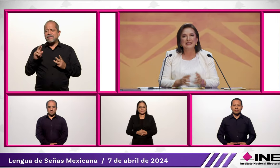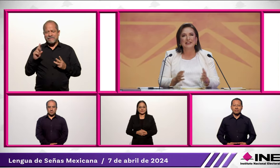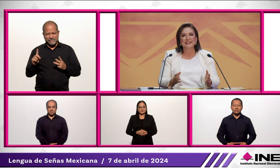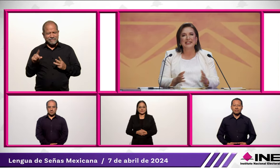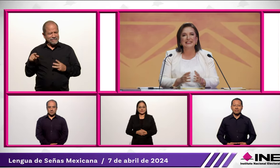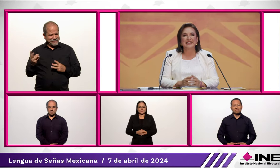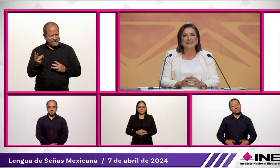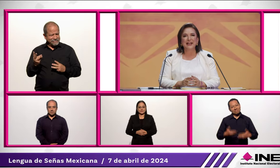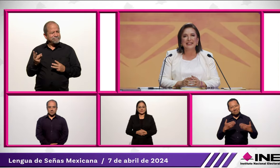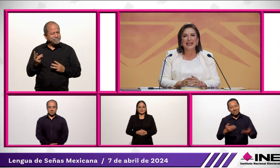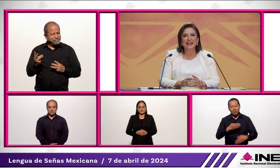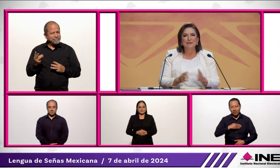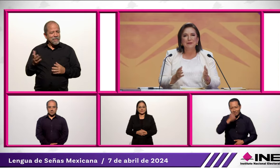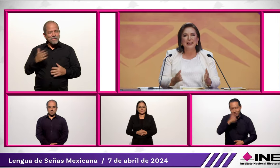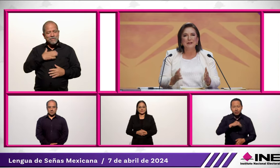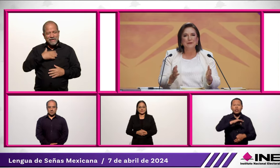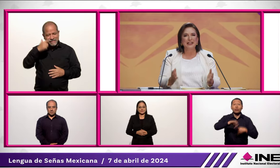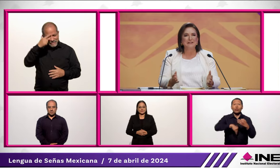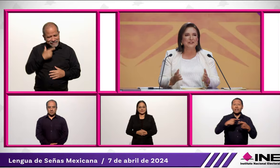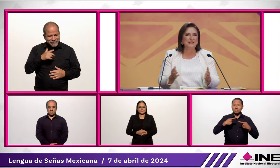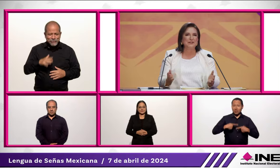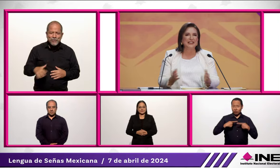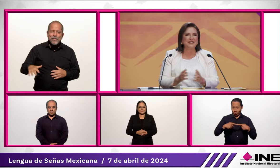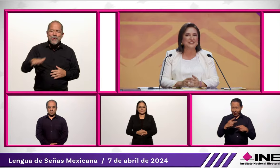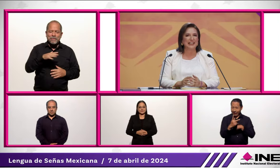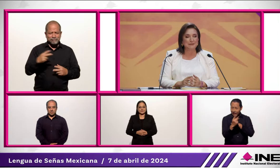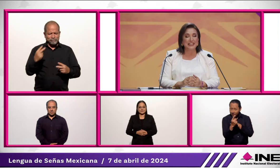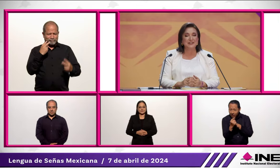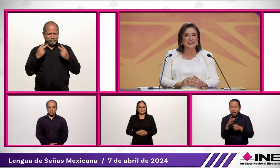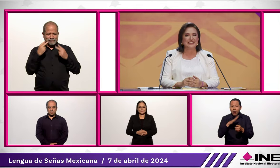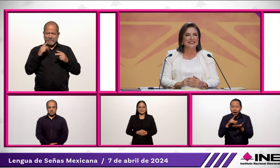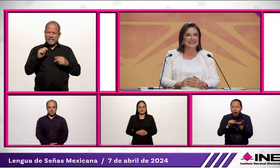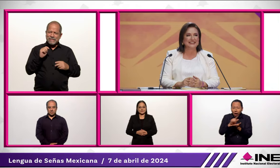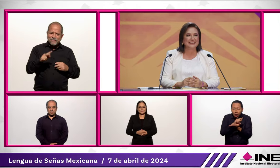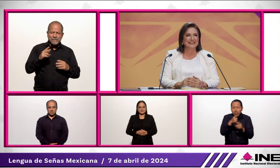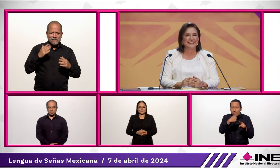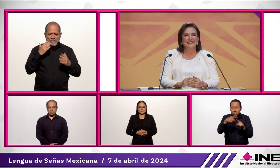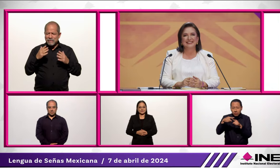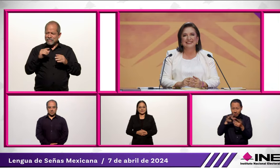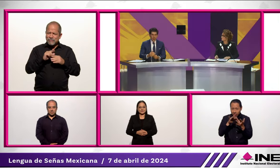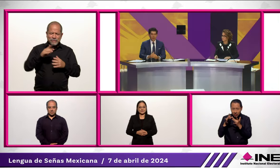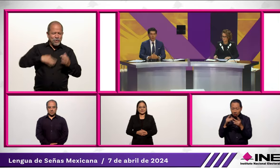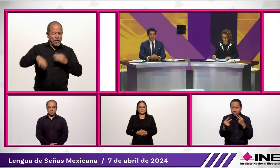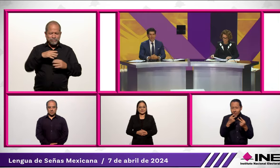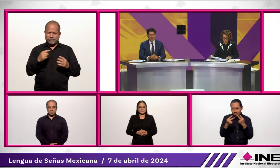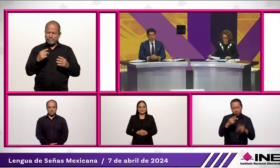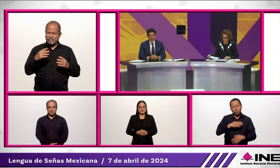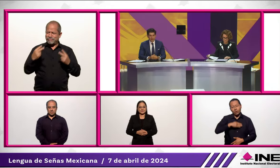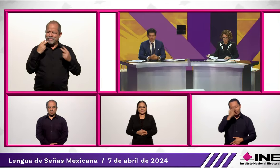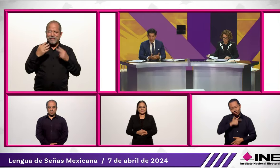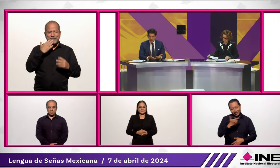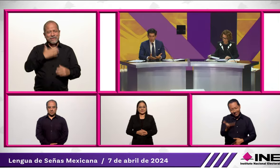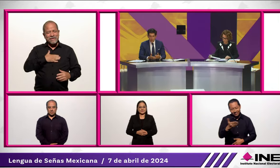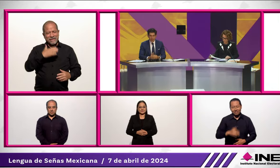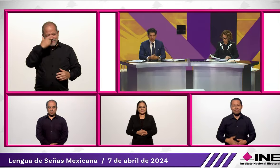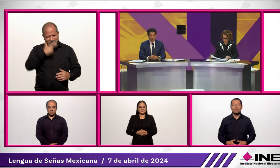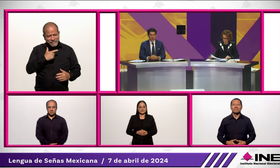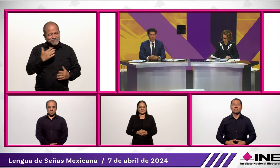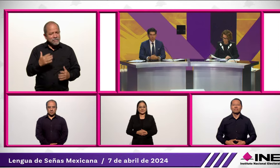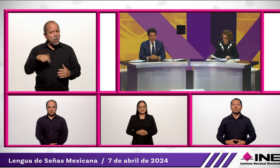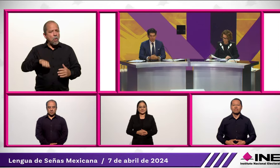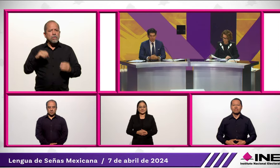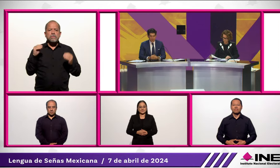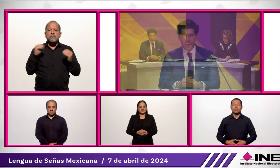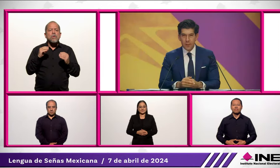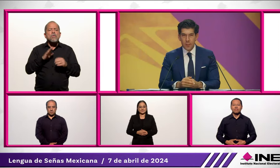Democrática. Muy buenas noches. Saludo a todas las personas que nos siguen por televisión y por redes sociales. Buenas noches. El objetivo de este debate es que la ciudadanía